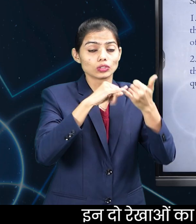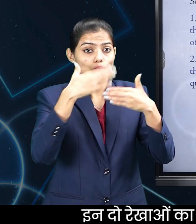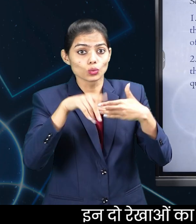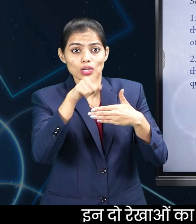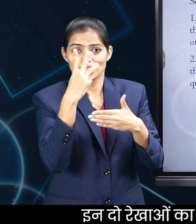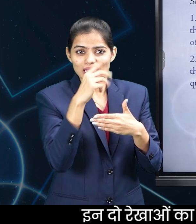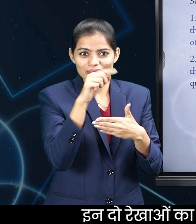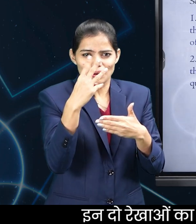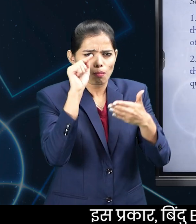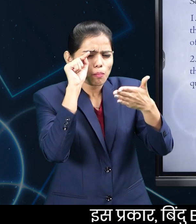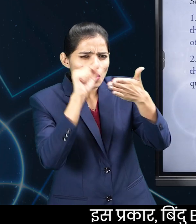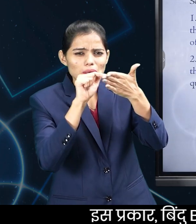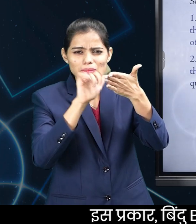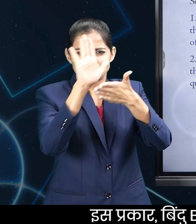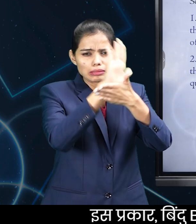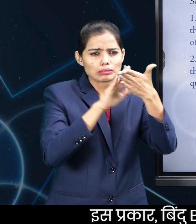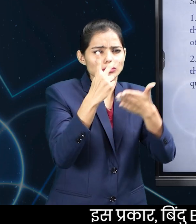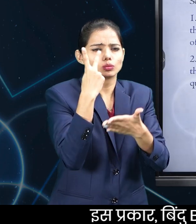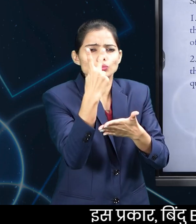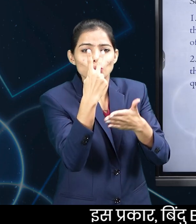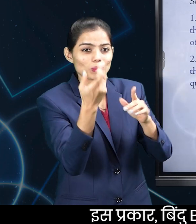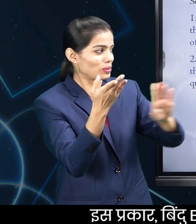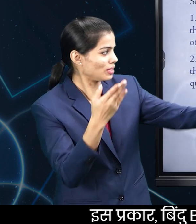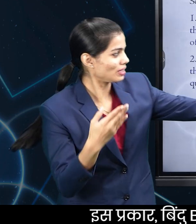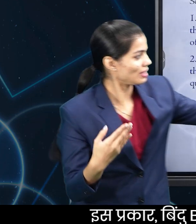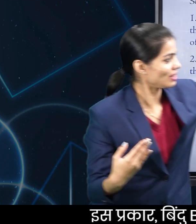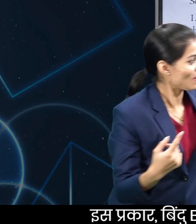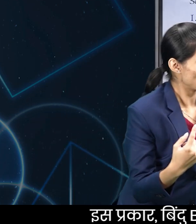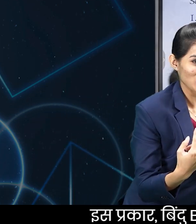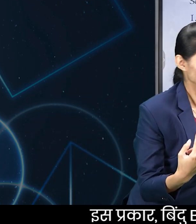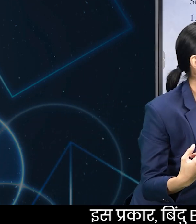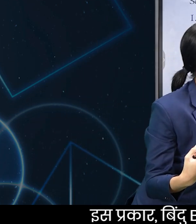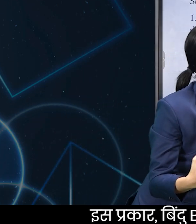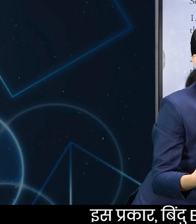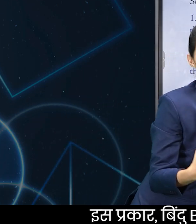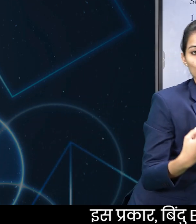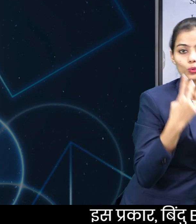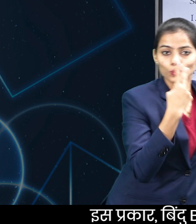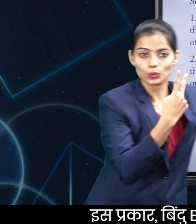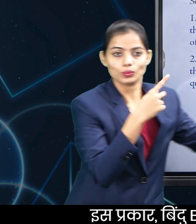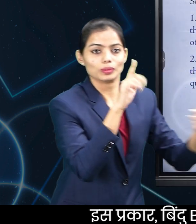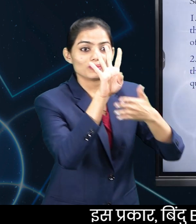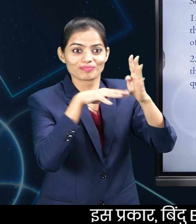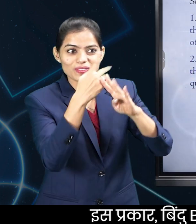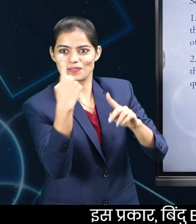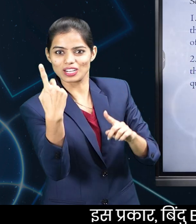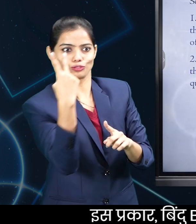है। इस प्रकार बिंदु P -3,5 कार्तीय तल के चतुर्थांश